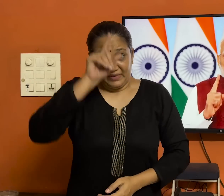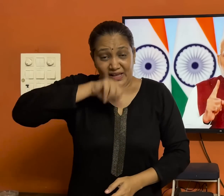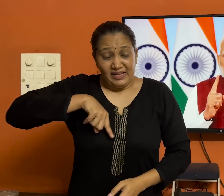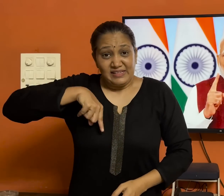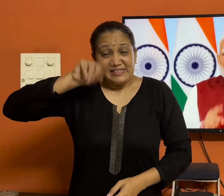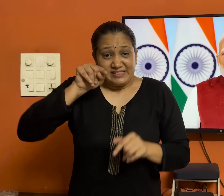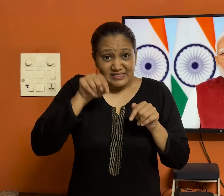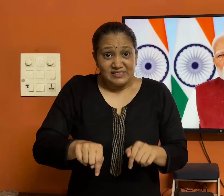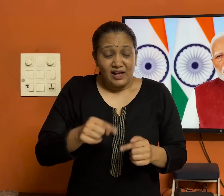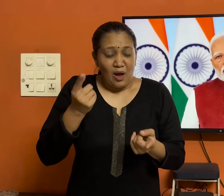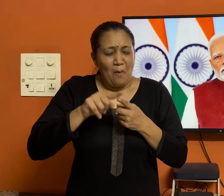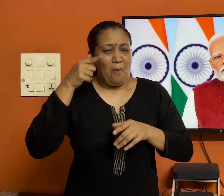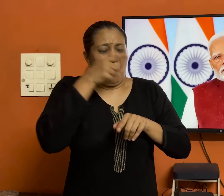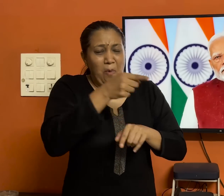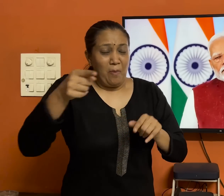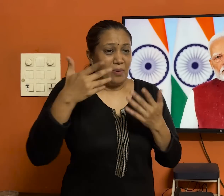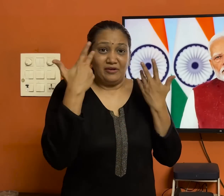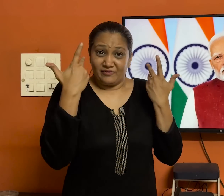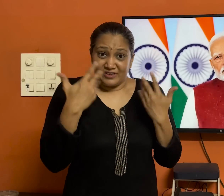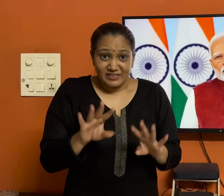भारत की इस कार्रवाई से